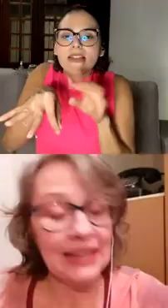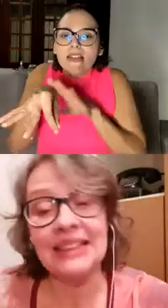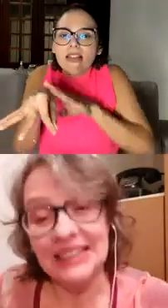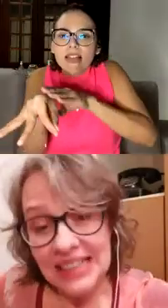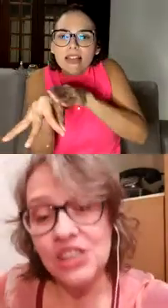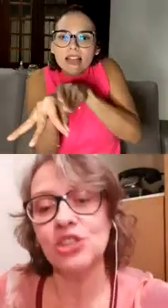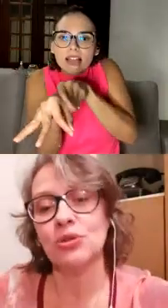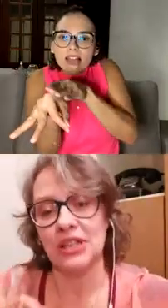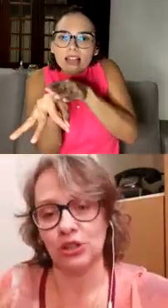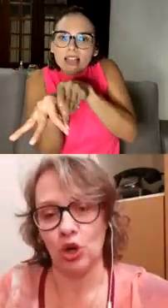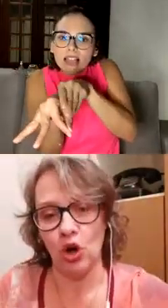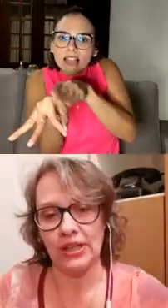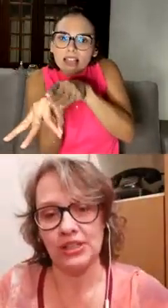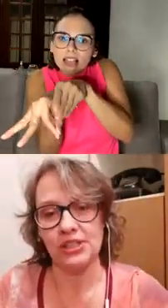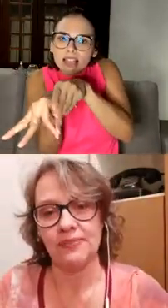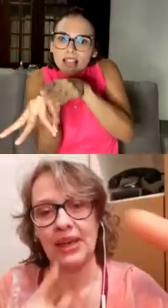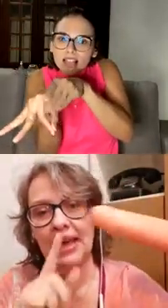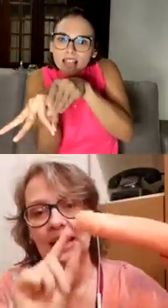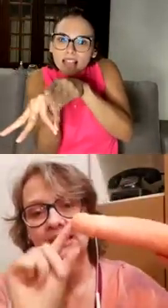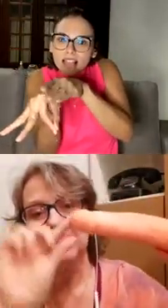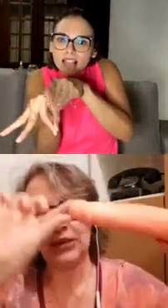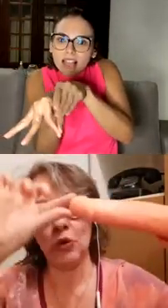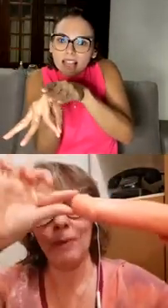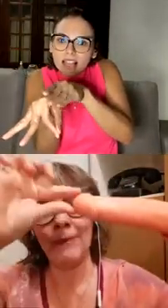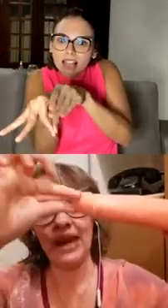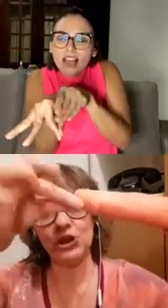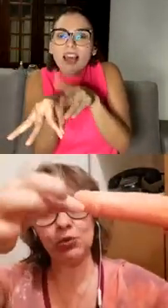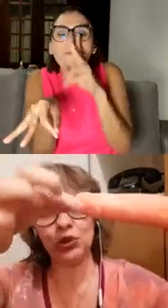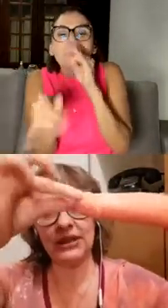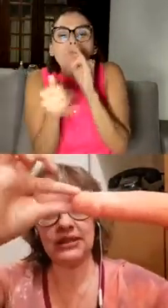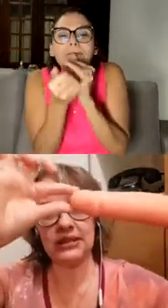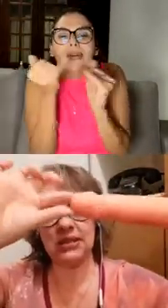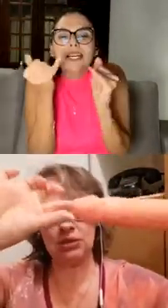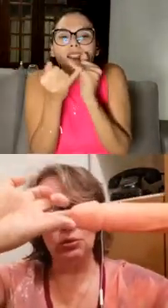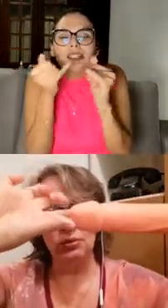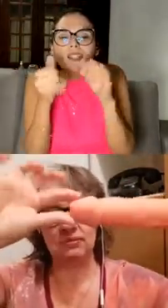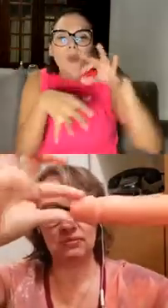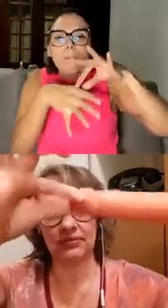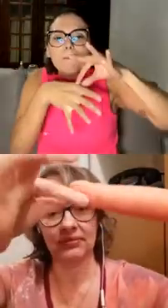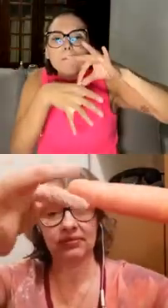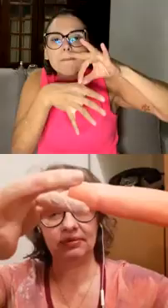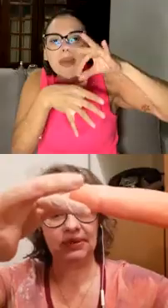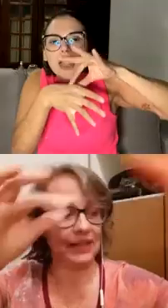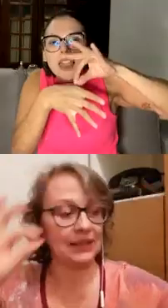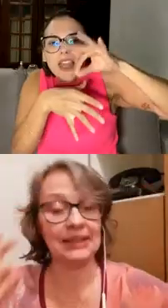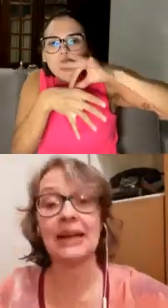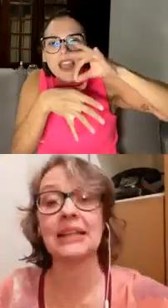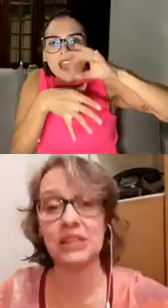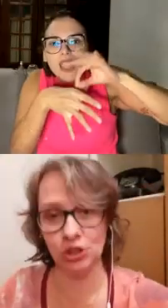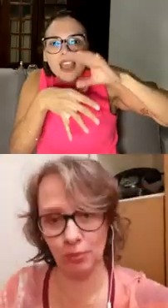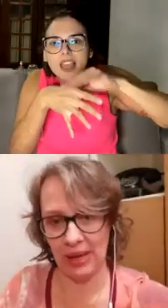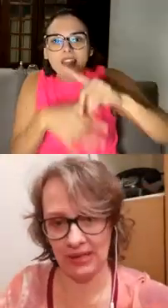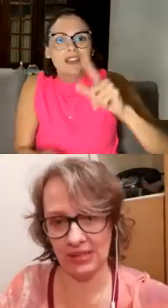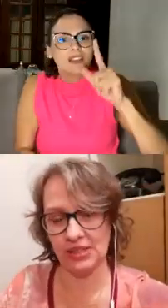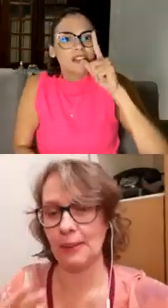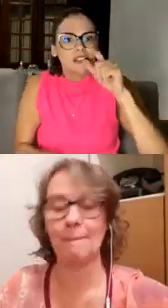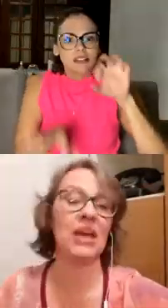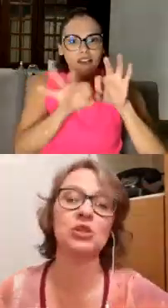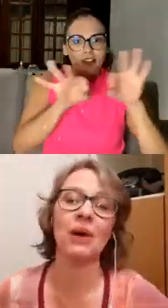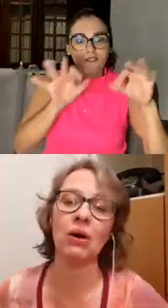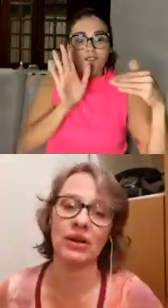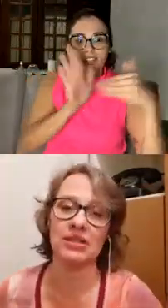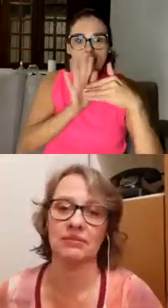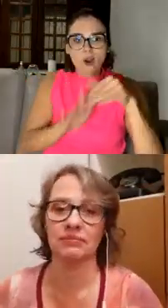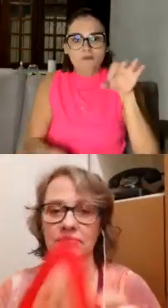A glande do clitóris, ela tem o mesmo tecido da glande do pênis.